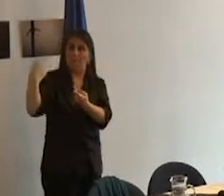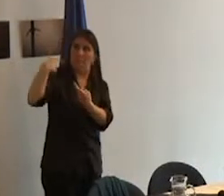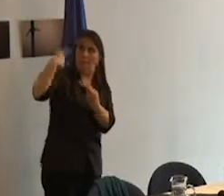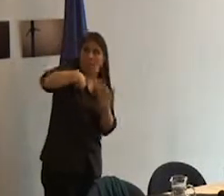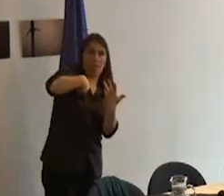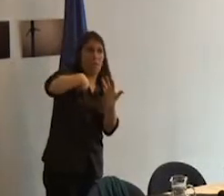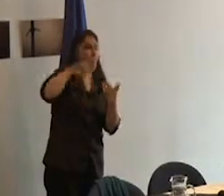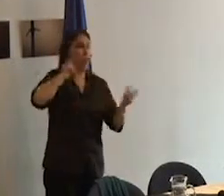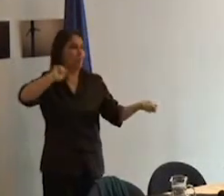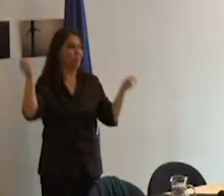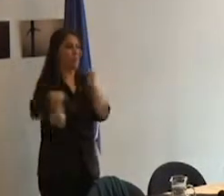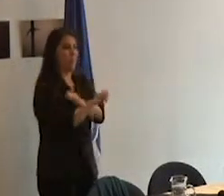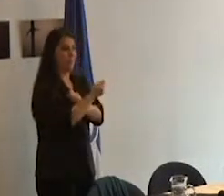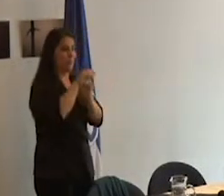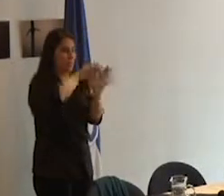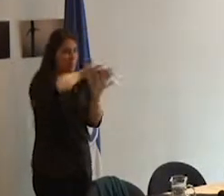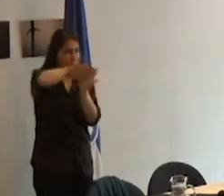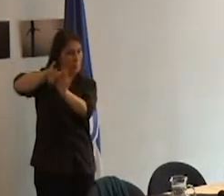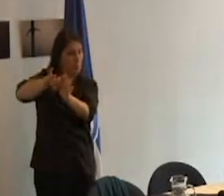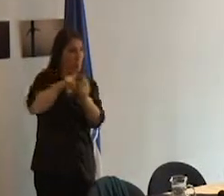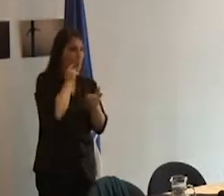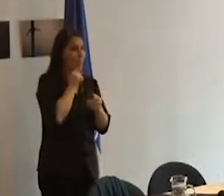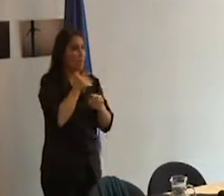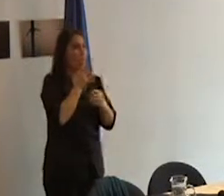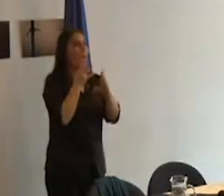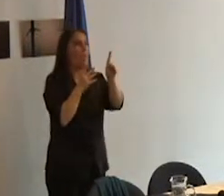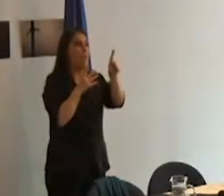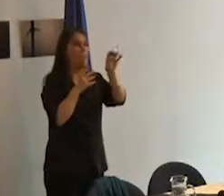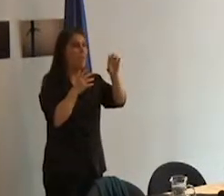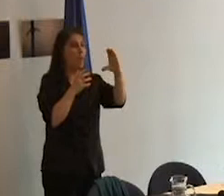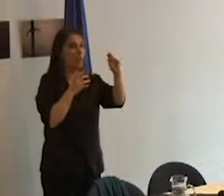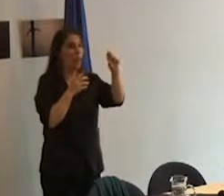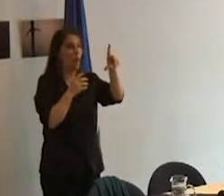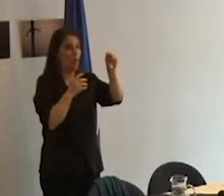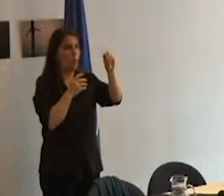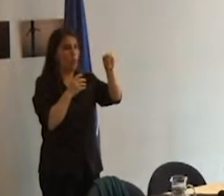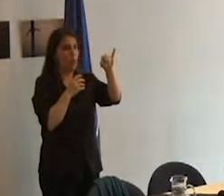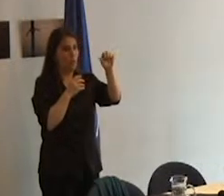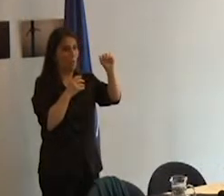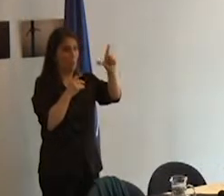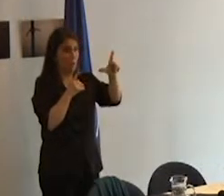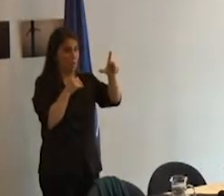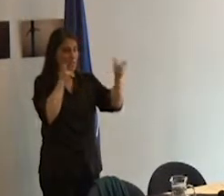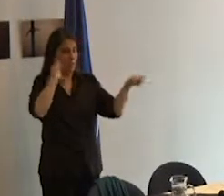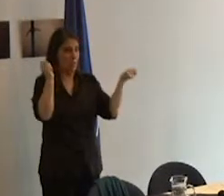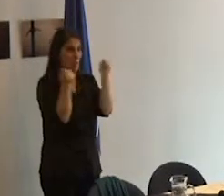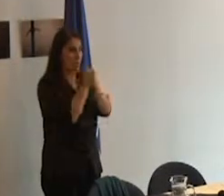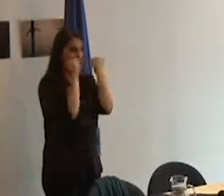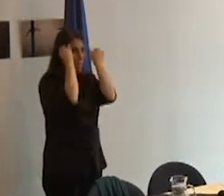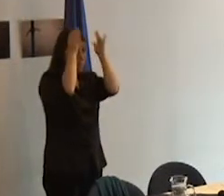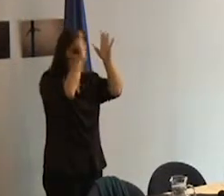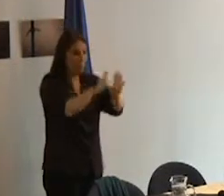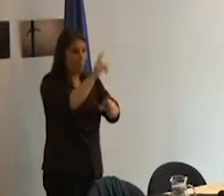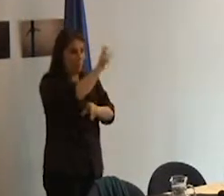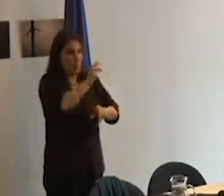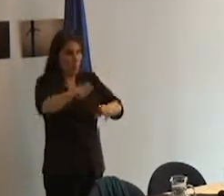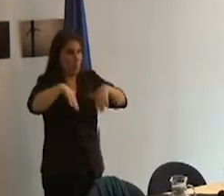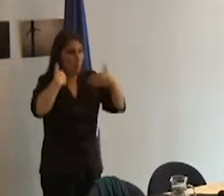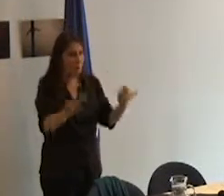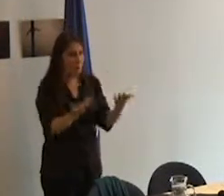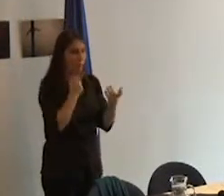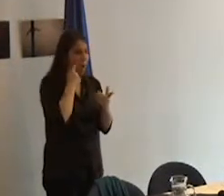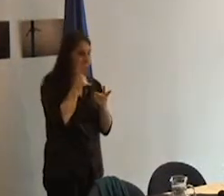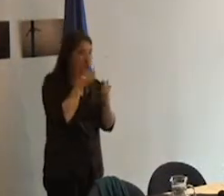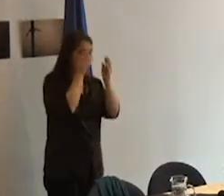giro decolonial tiene que ver con limpiar la colonialidad del saber y del ser a través de abrir pensamiento a